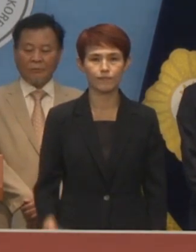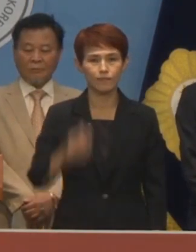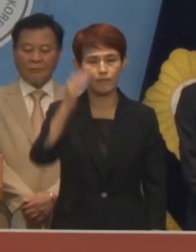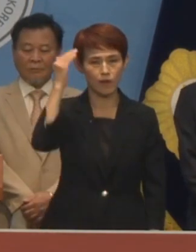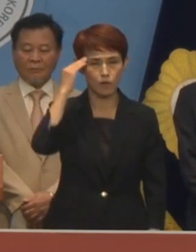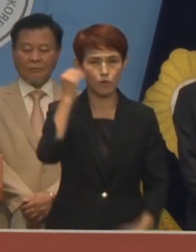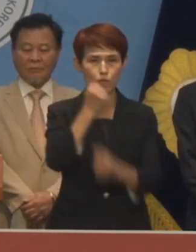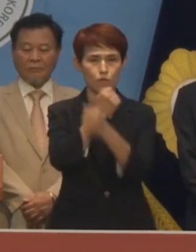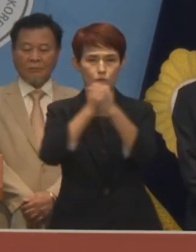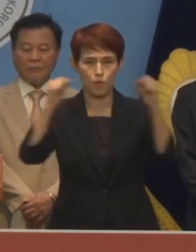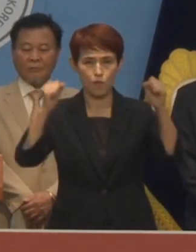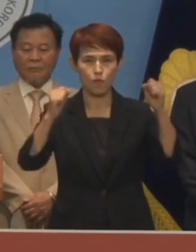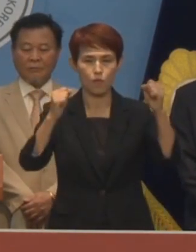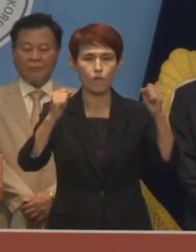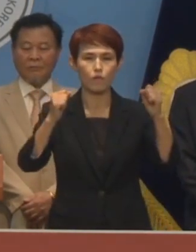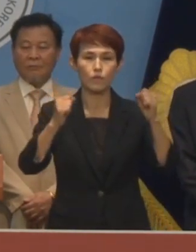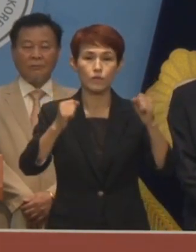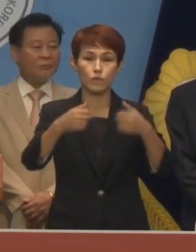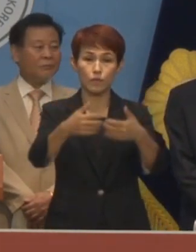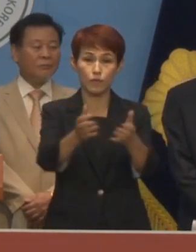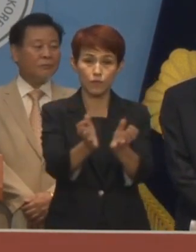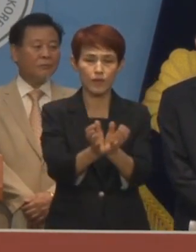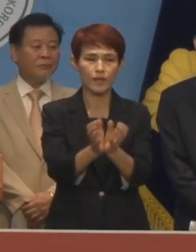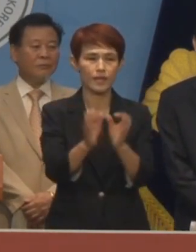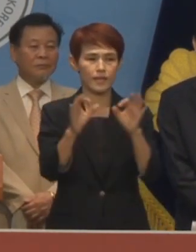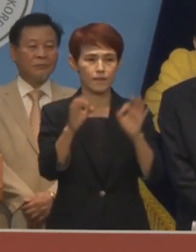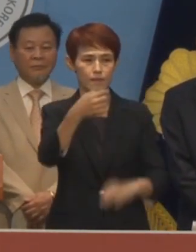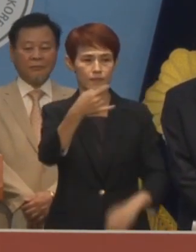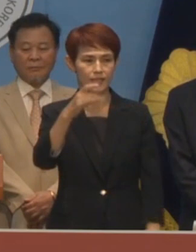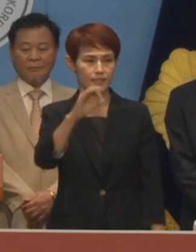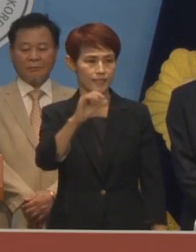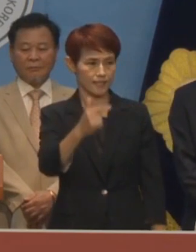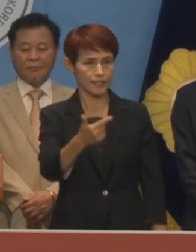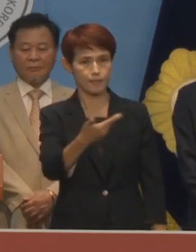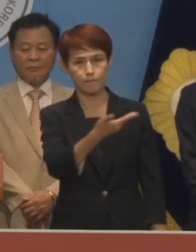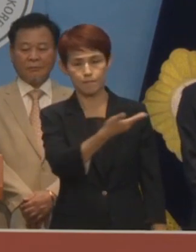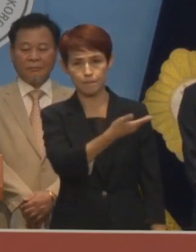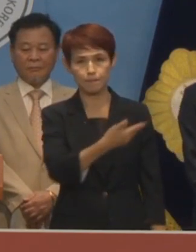대한광복 선열 부인의 김희은 선생님이십니다.